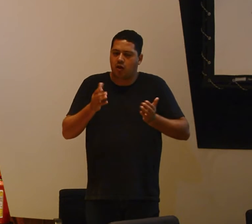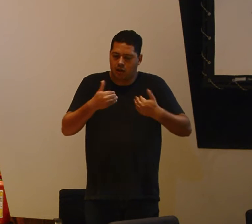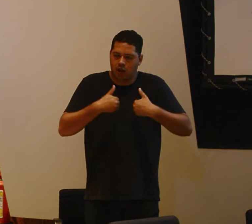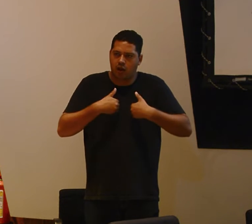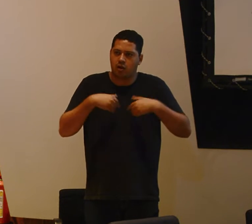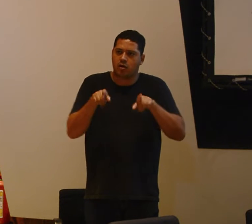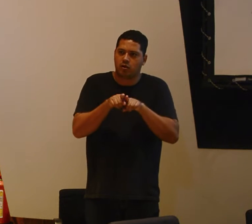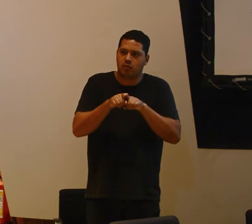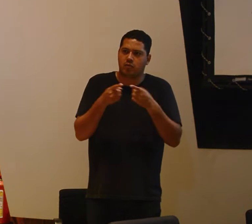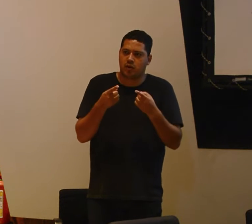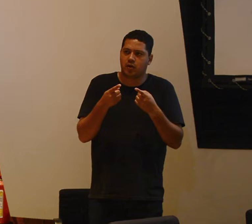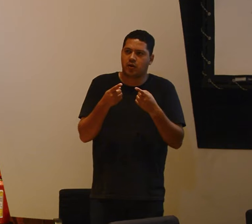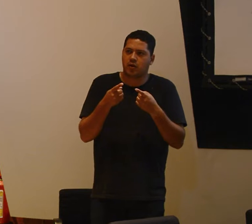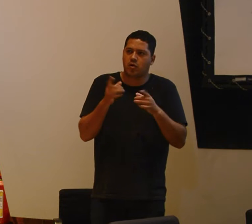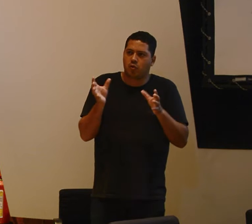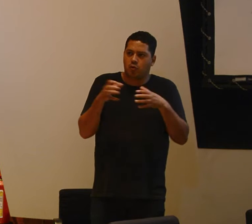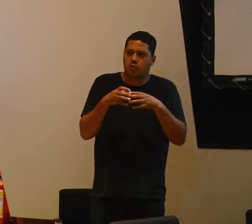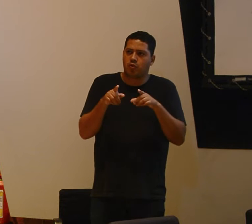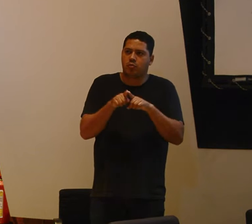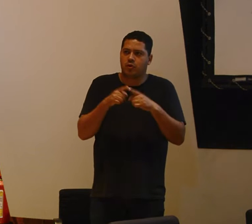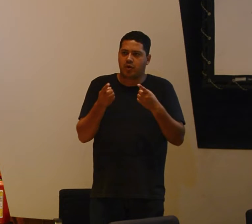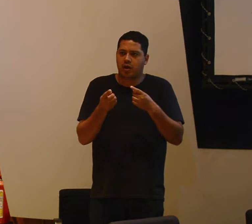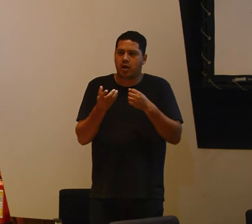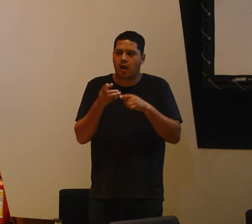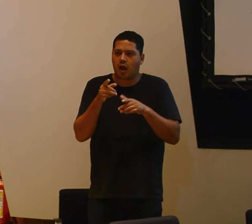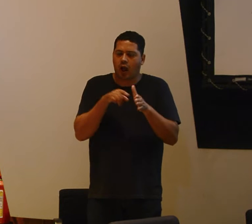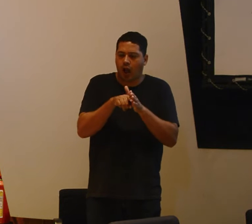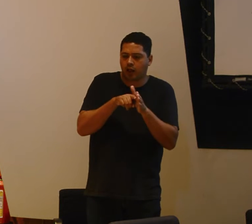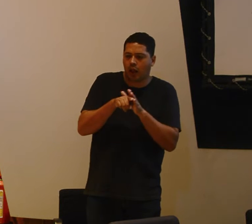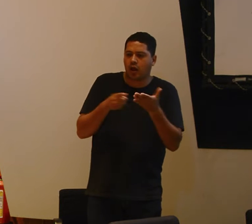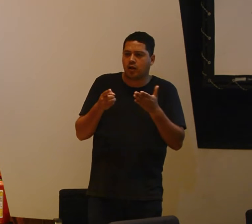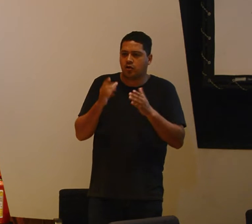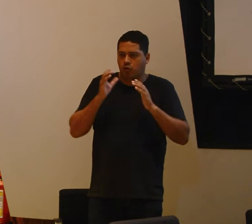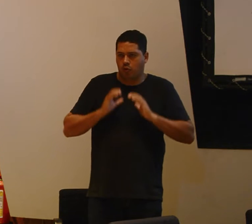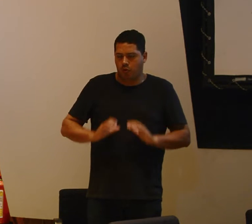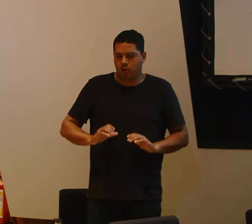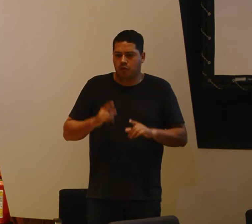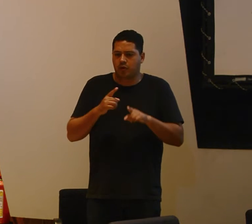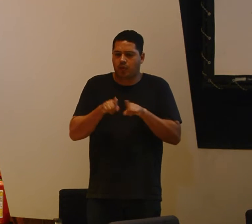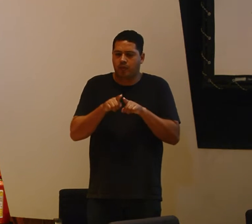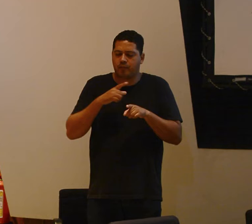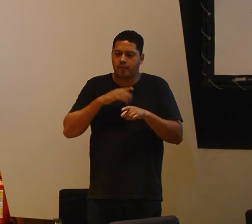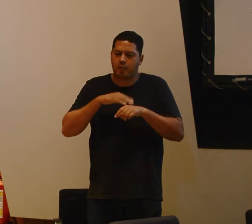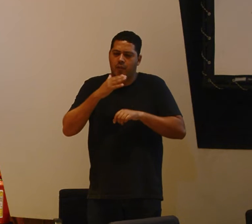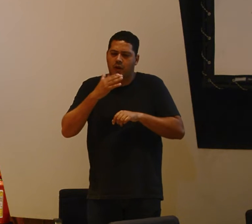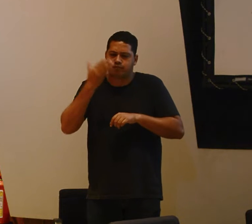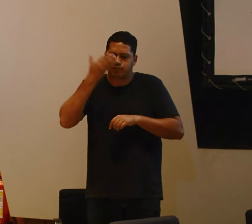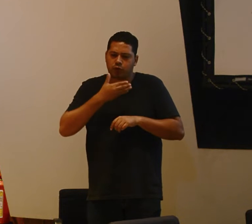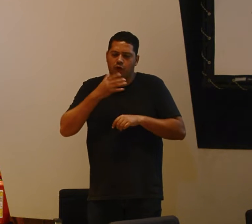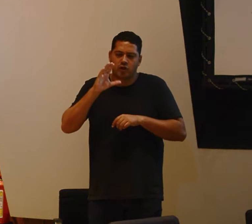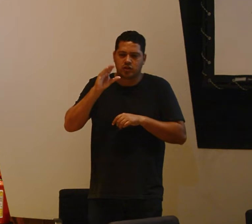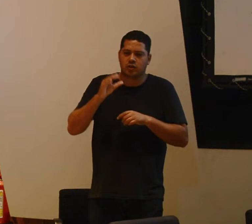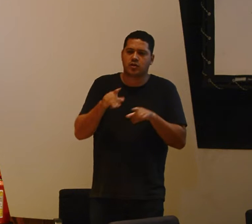com equipe e com base em análise do comportamento aplicada, porque é o que a gente tem de maior comprovação científica hoje em dia. E